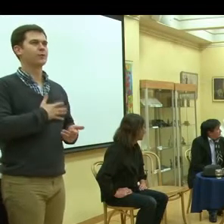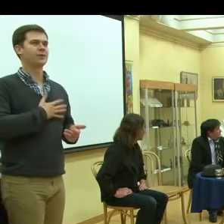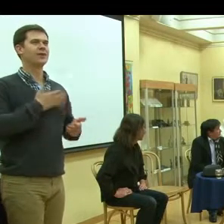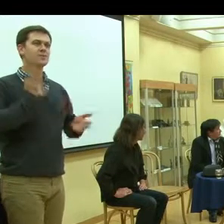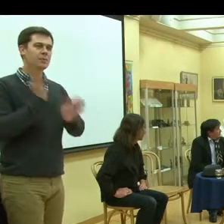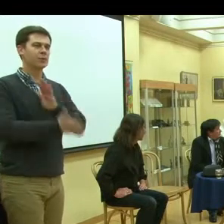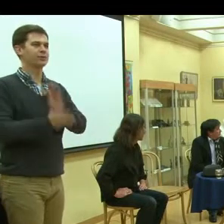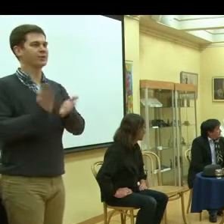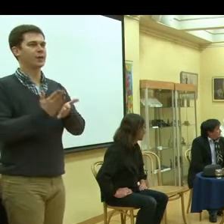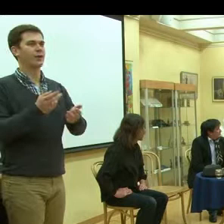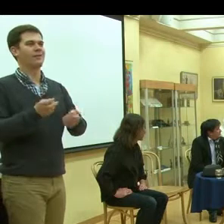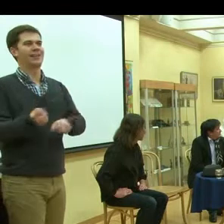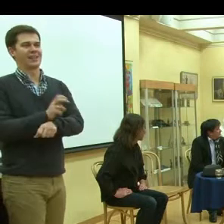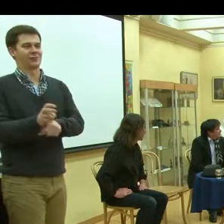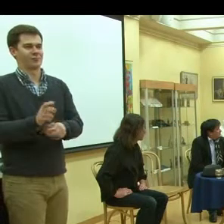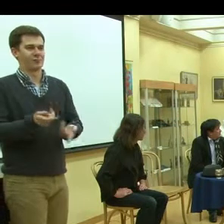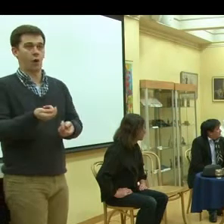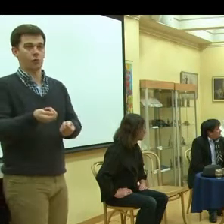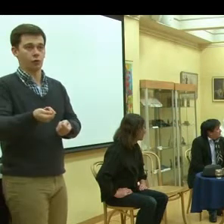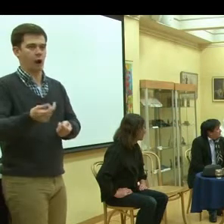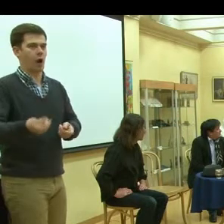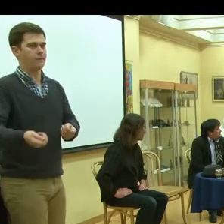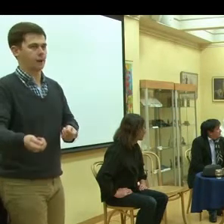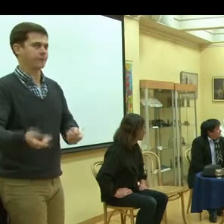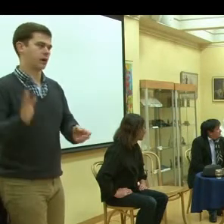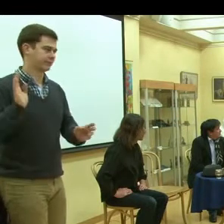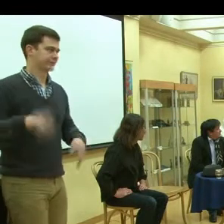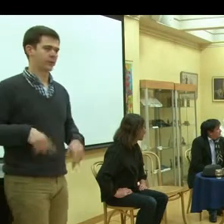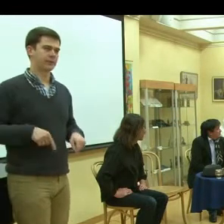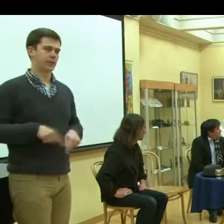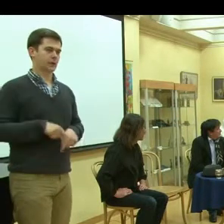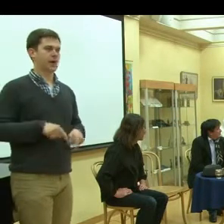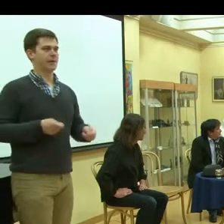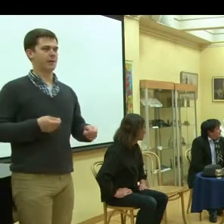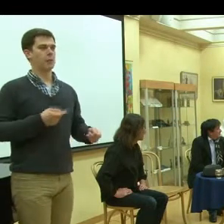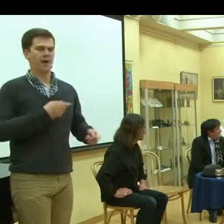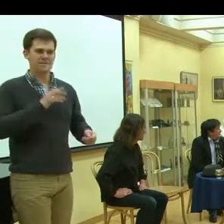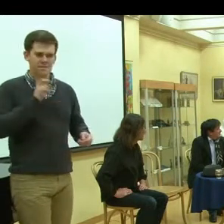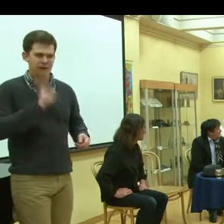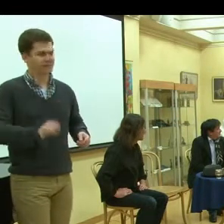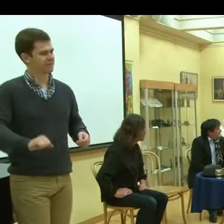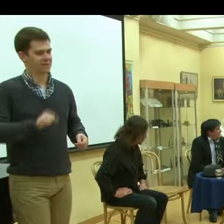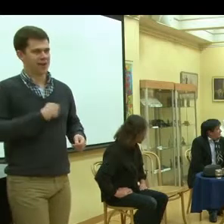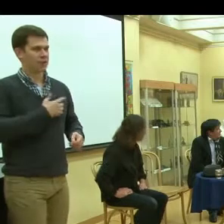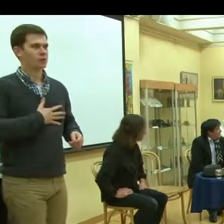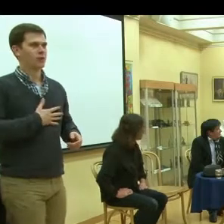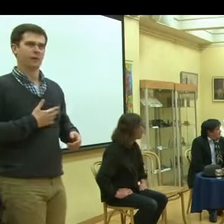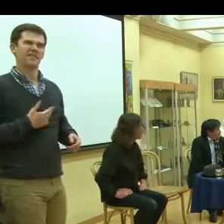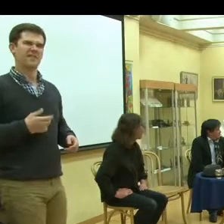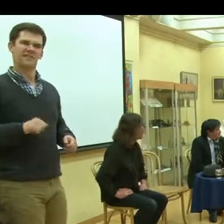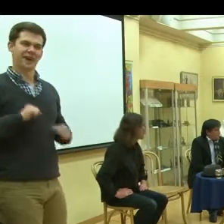takiej stronie technicznej, ale no sprawiam, że to jest jakąś ogromną frajdę, więc będę próbowała dalej.